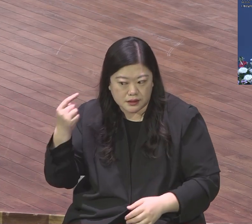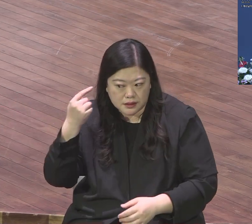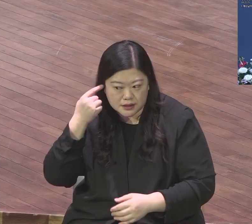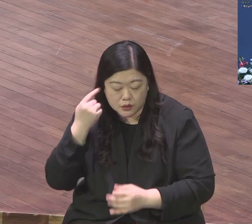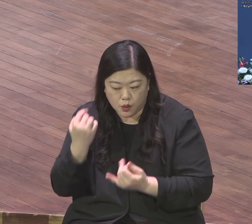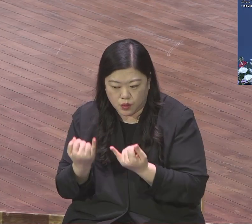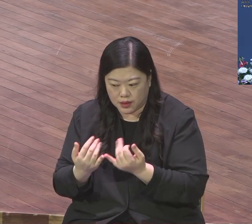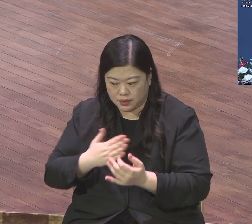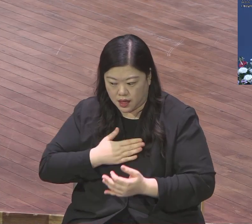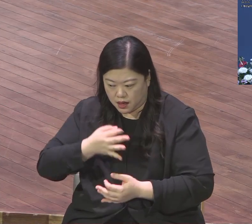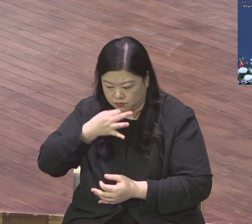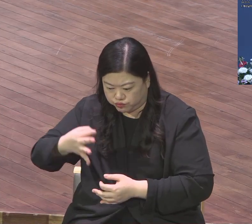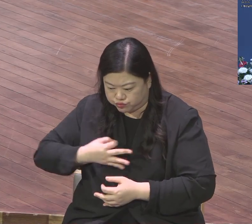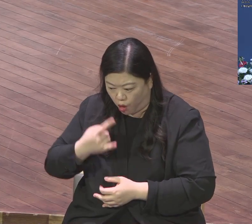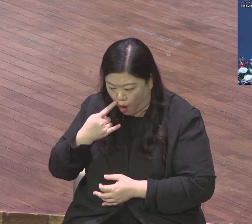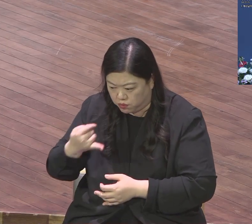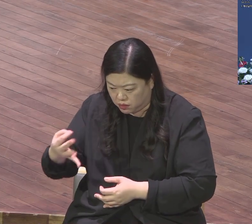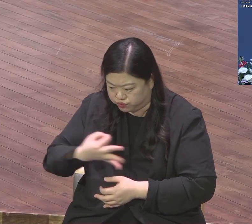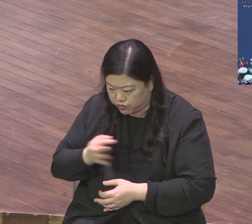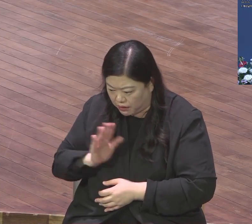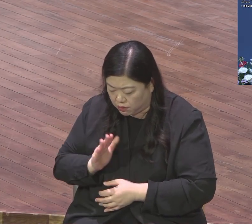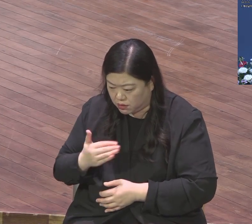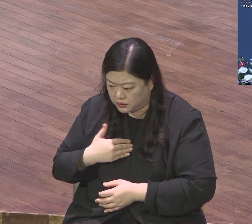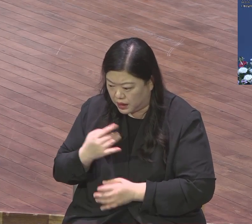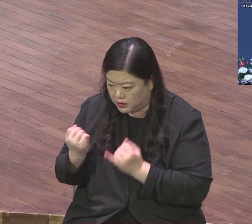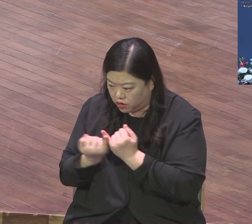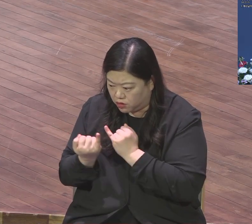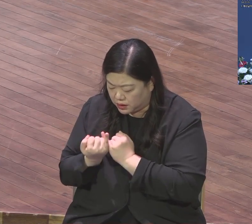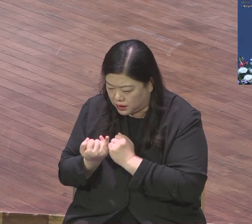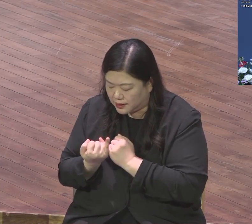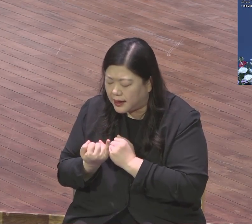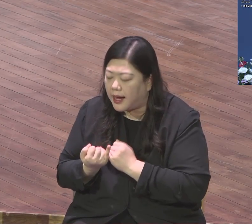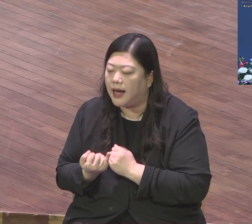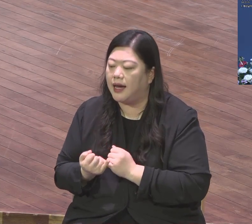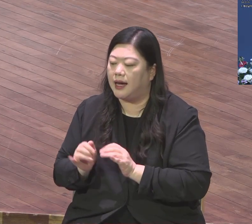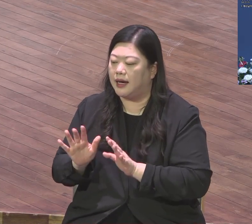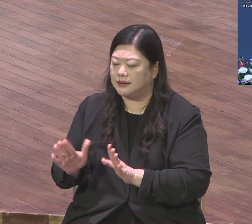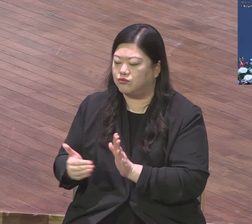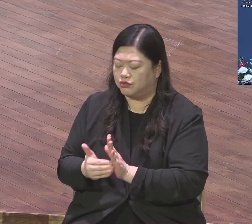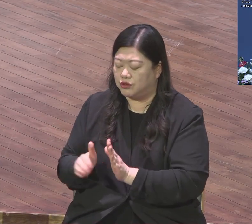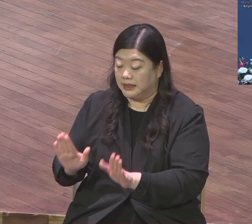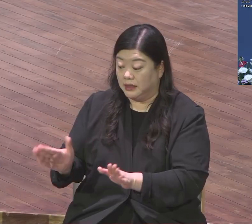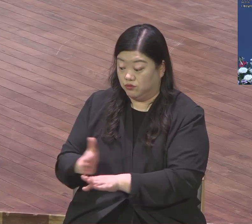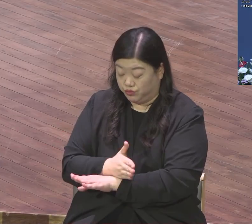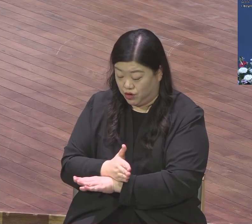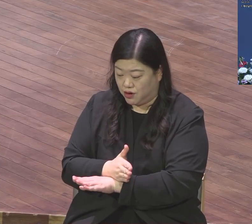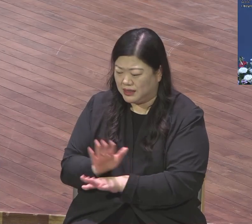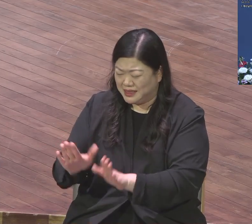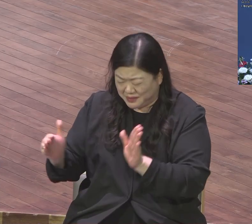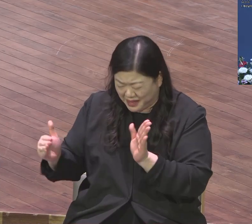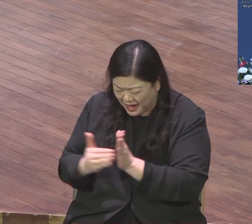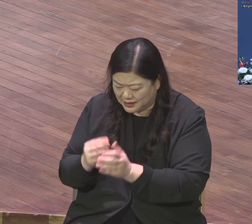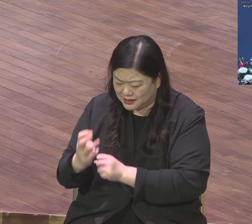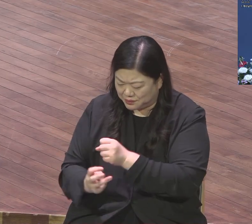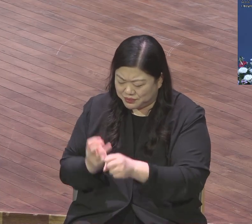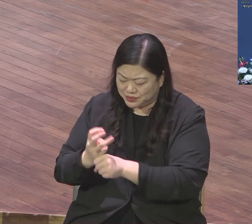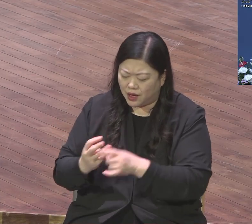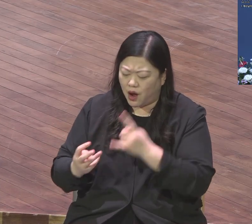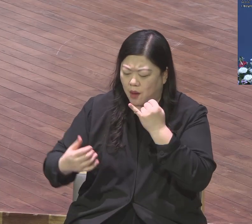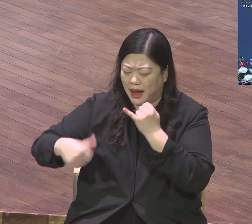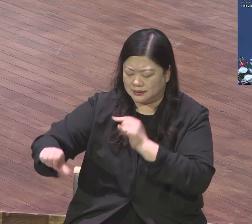알아요. 마리아는 어떻게 예수님이 자기 몸을 통해 오시는가를 너무 잘 알기